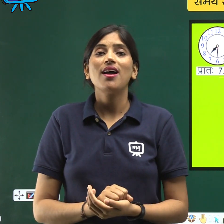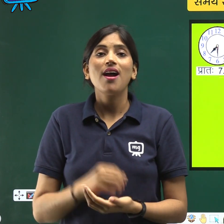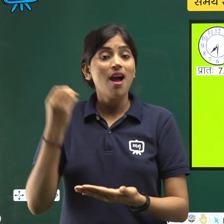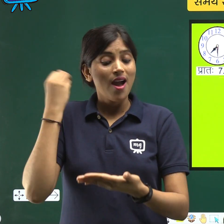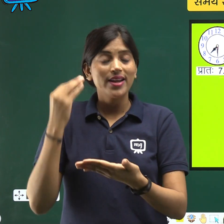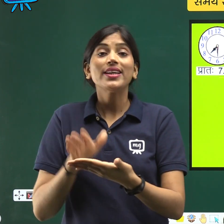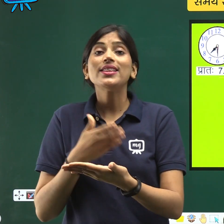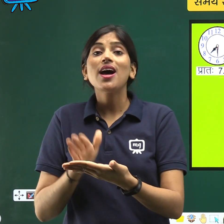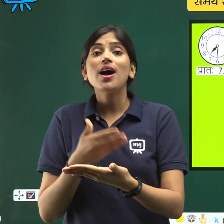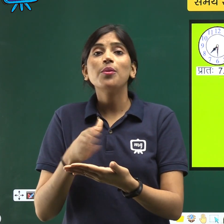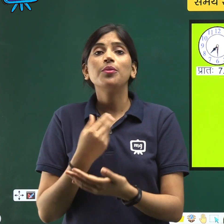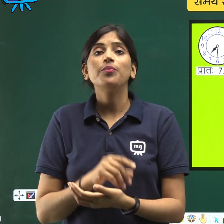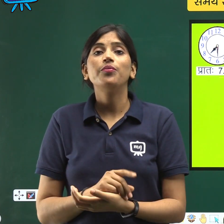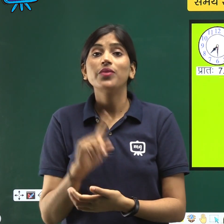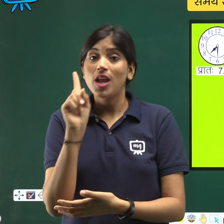किताब,